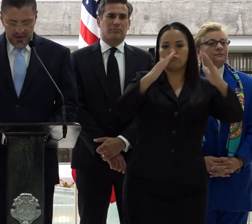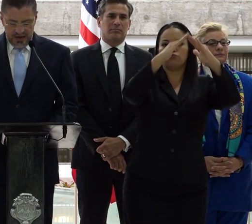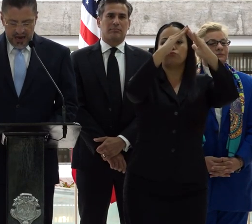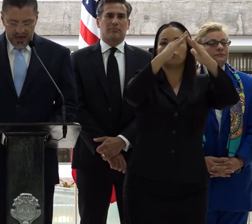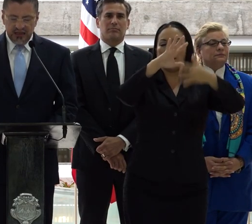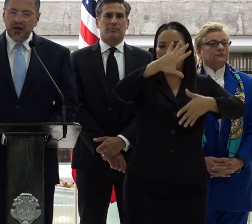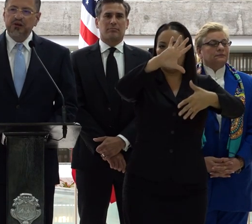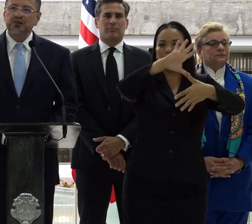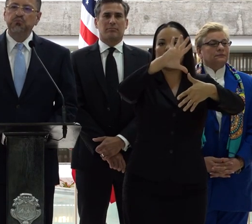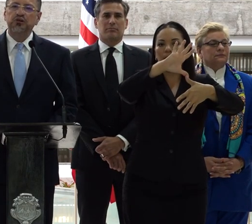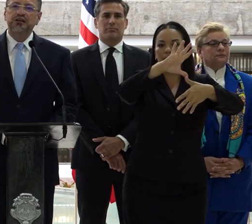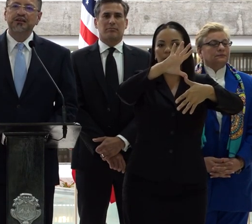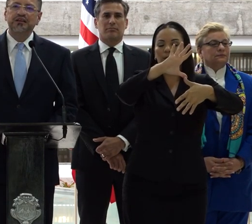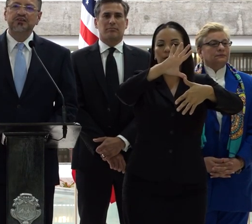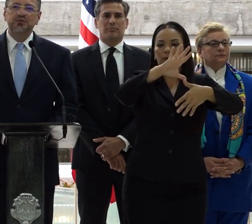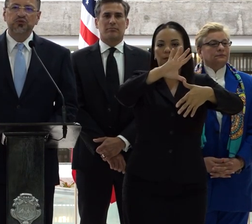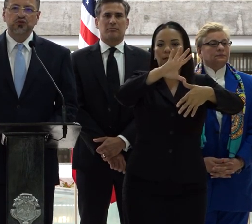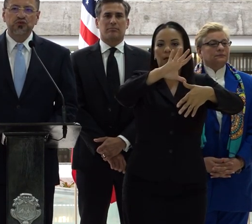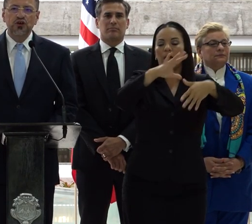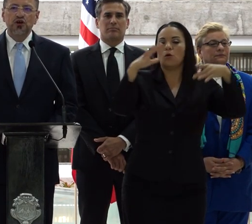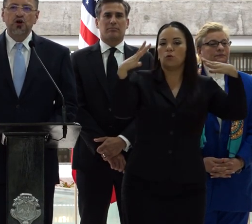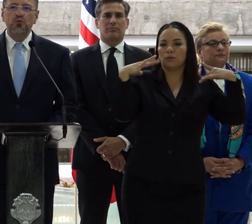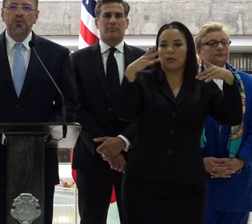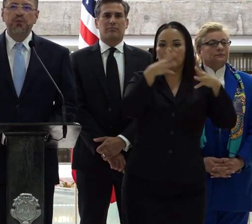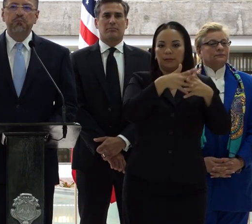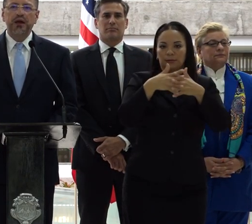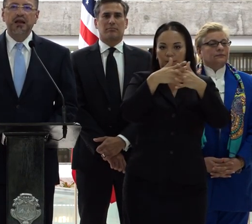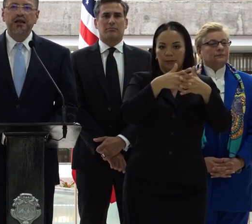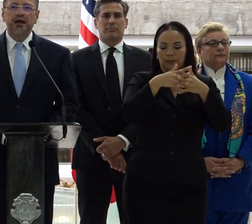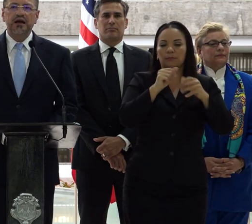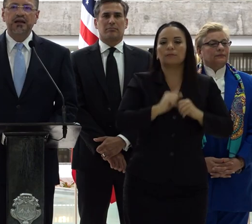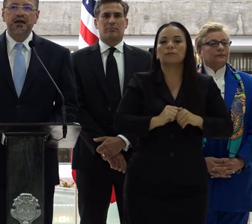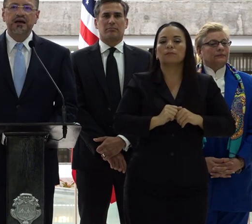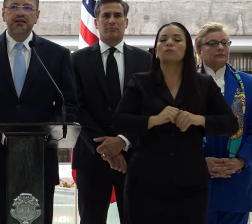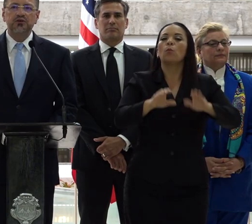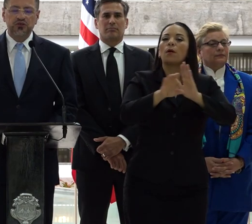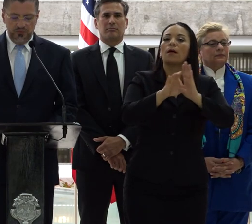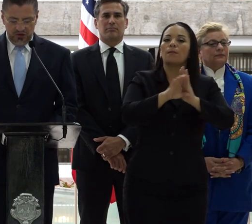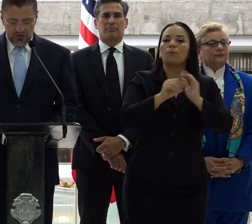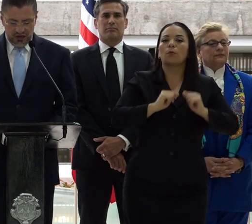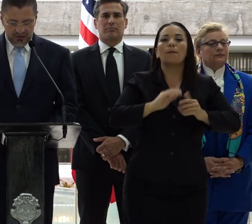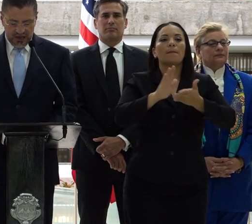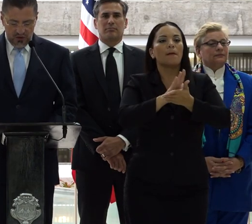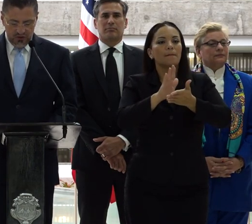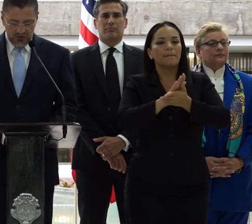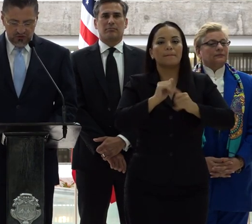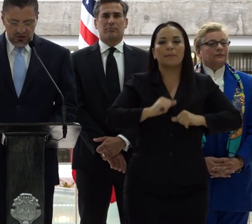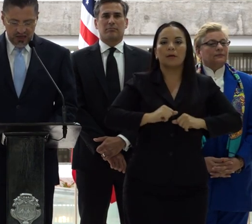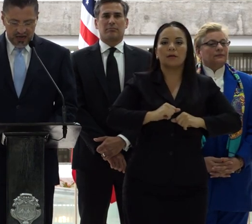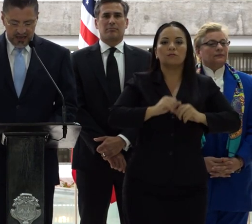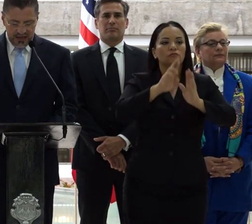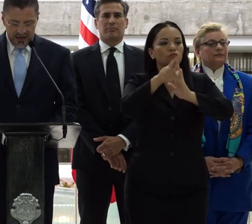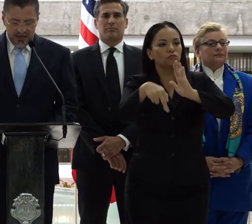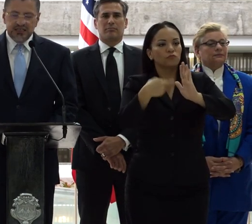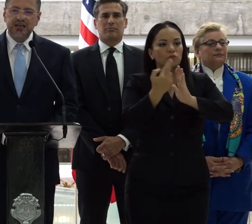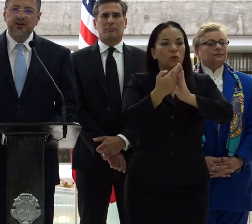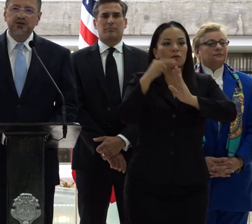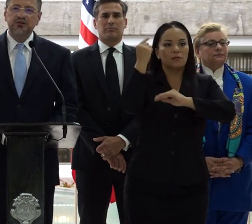Ángeles. Ahí hay temas importantísimos, como el papel y la calidad de los servicios del Estado en una